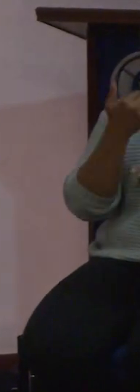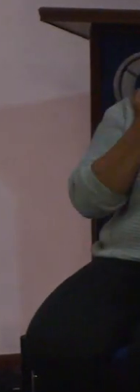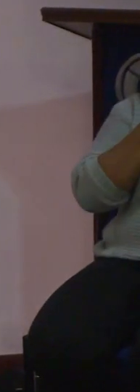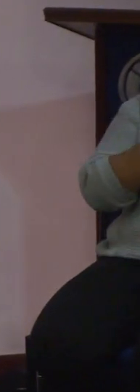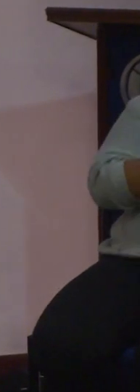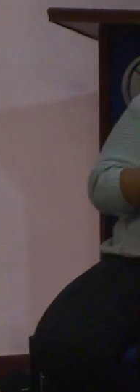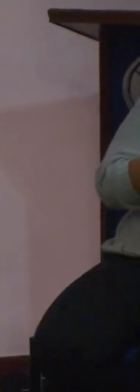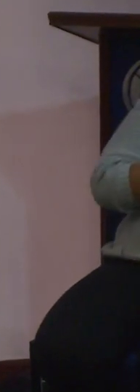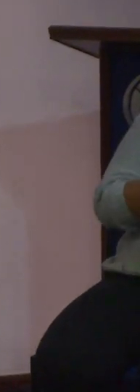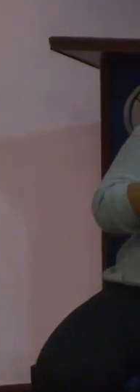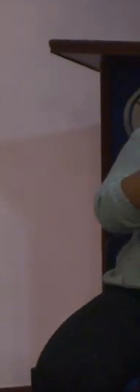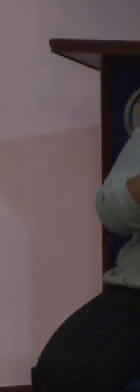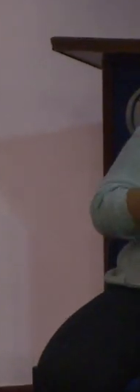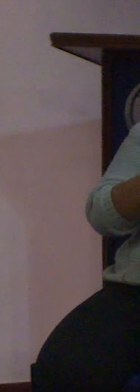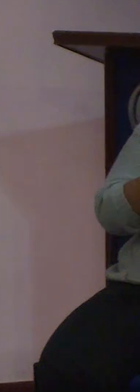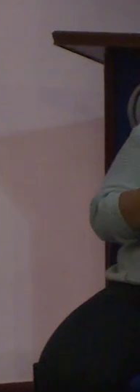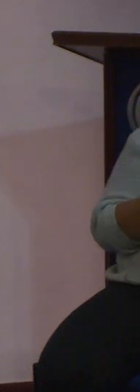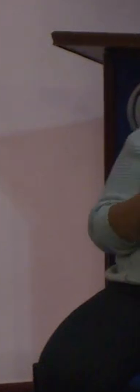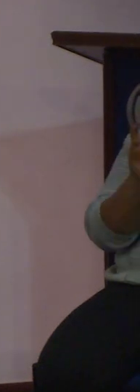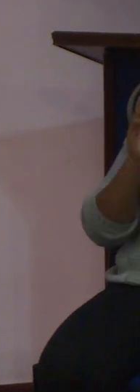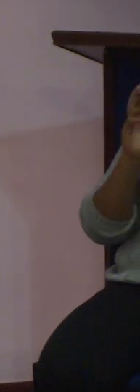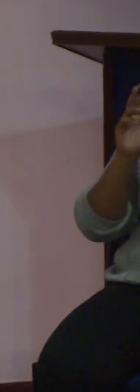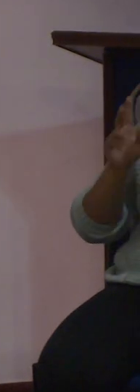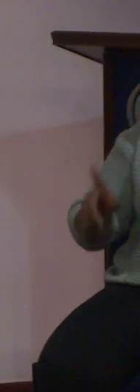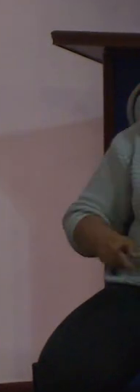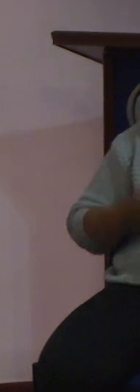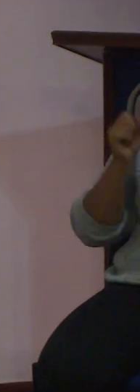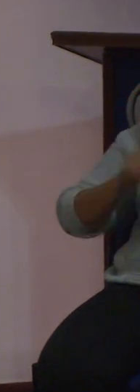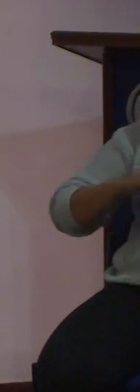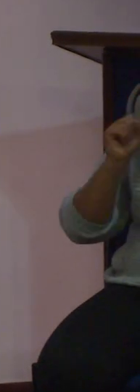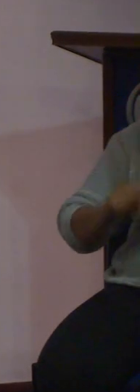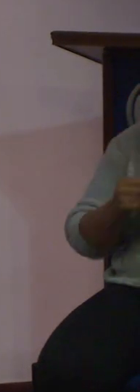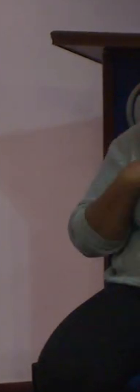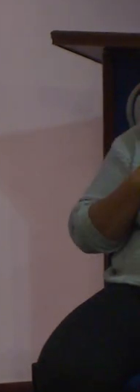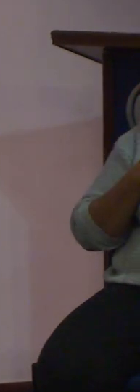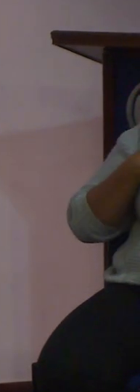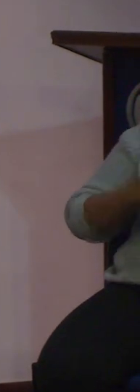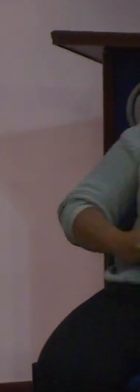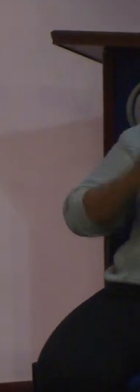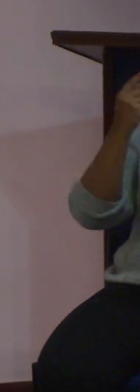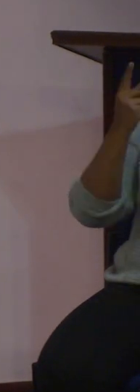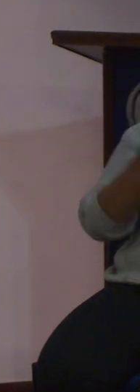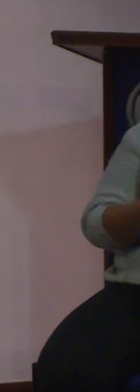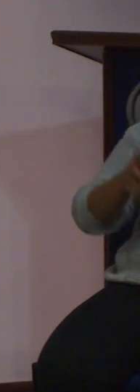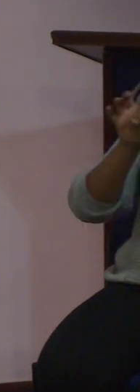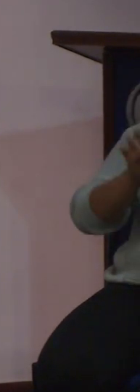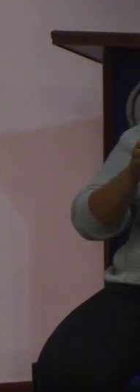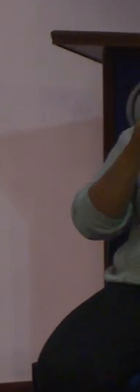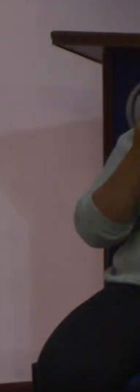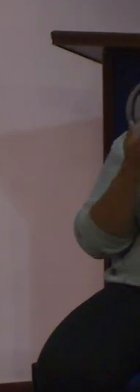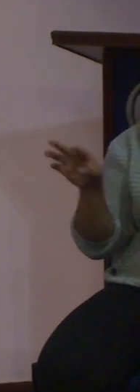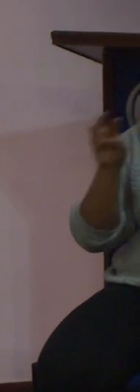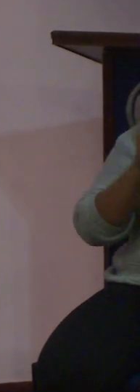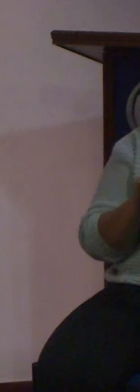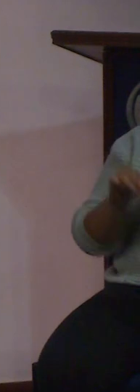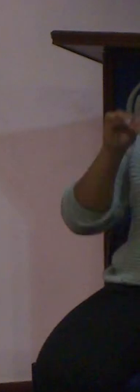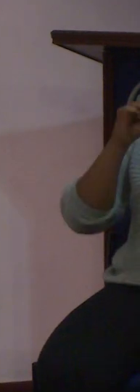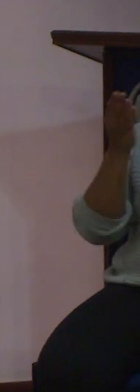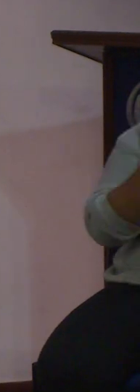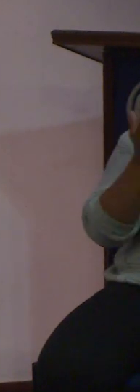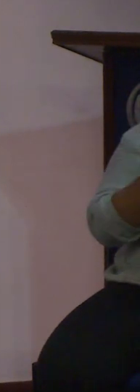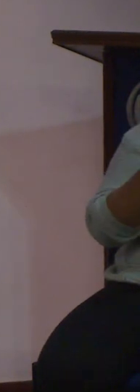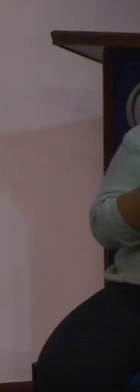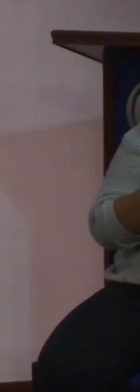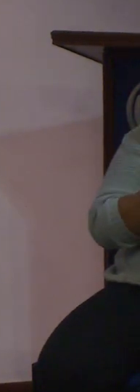Biología, pues si la vida lo permite, a partir del 2019 abre como tal su maestría en estudios contemporáneos